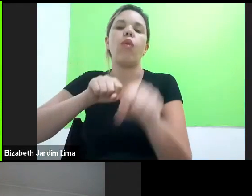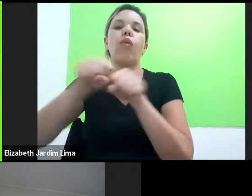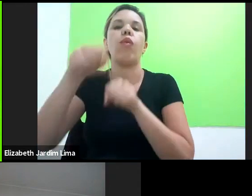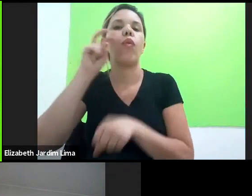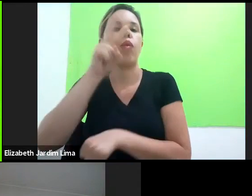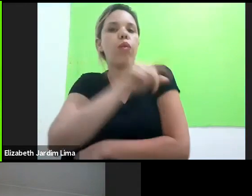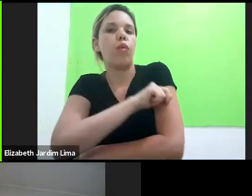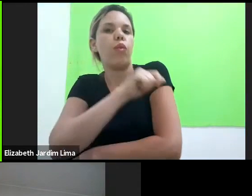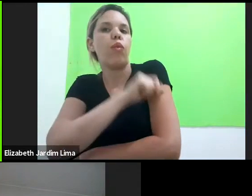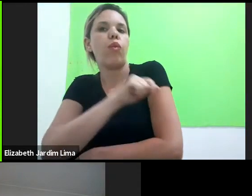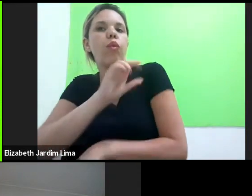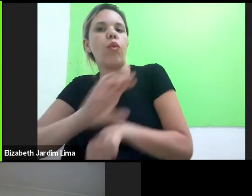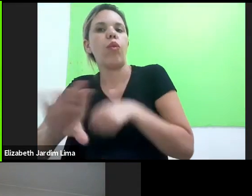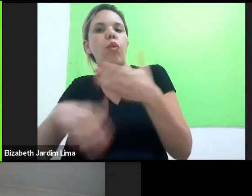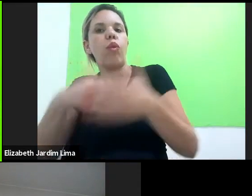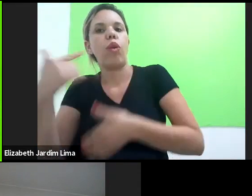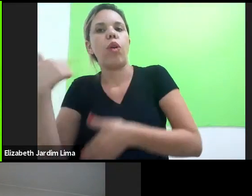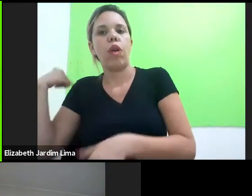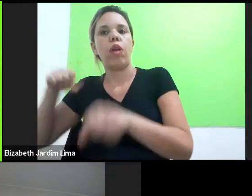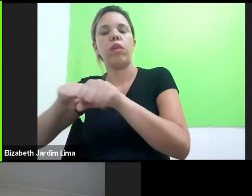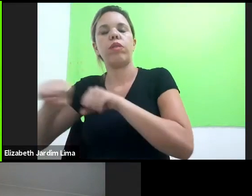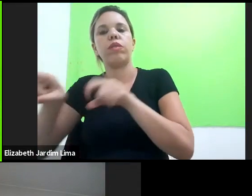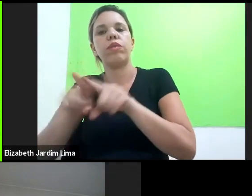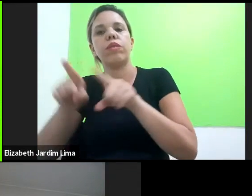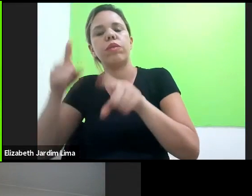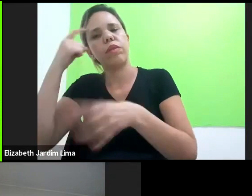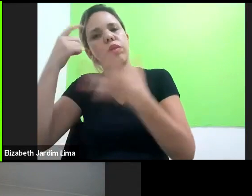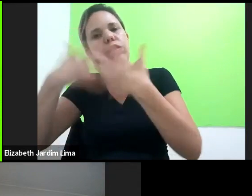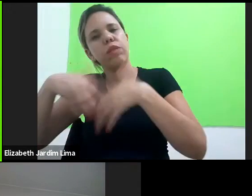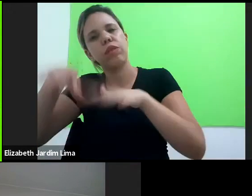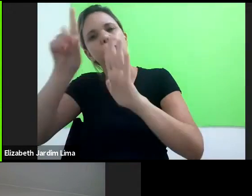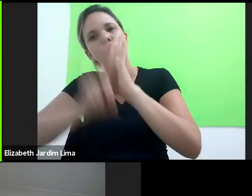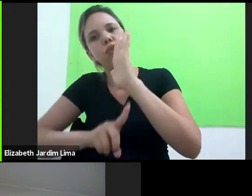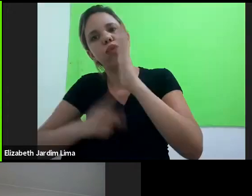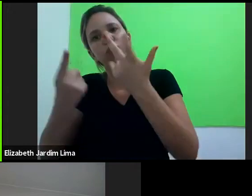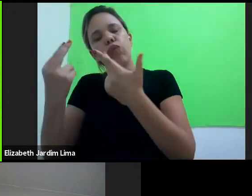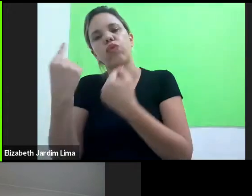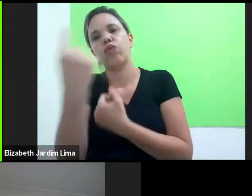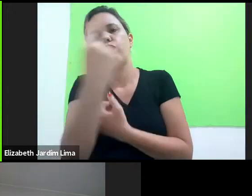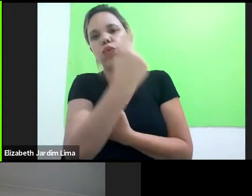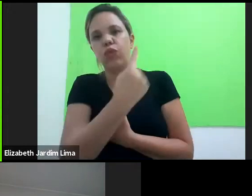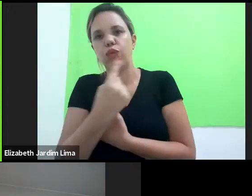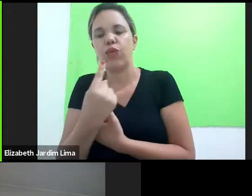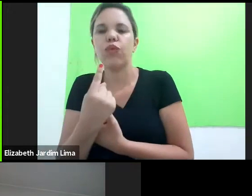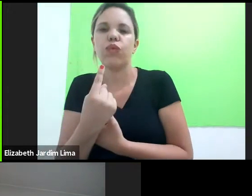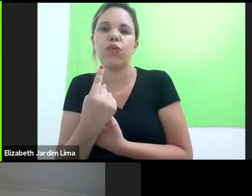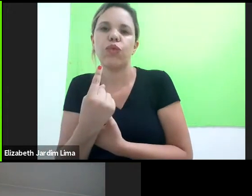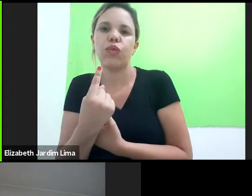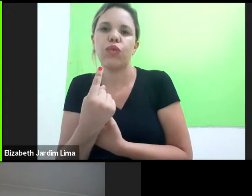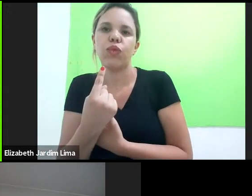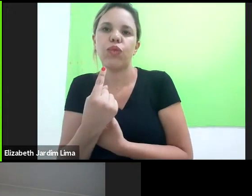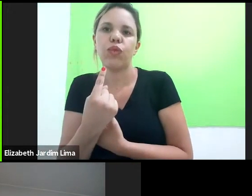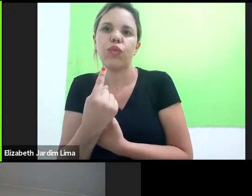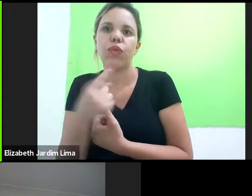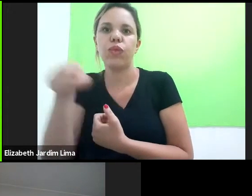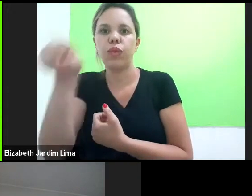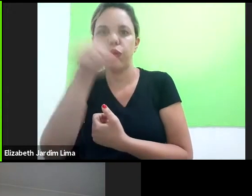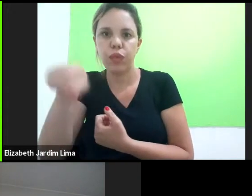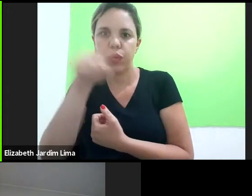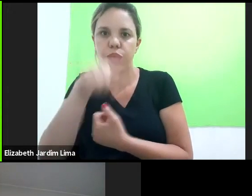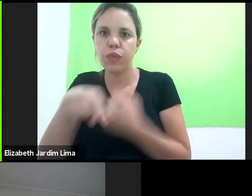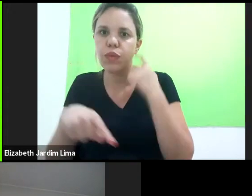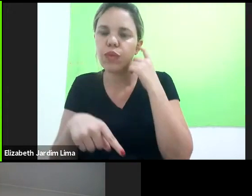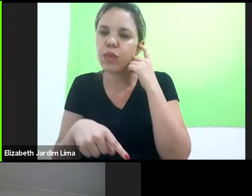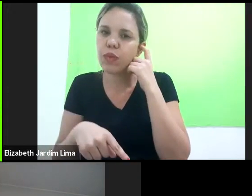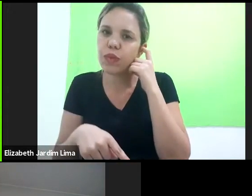sendo formados e fui formada para pensar no direito enquanto algo individual. e como vocês,